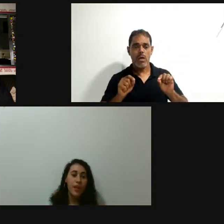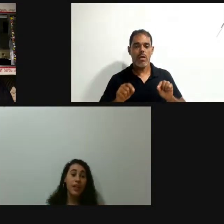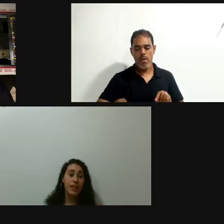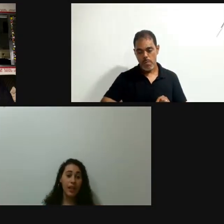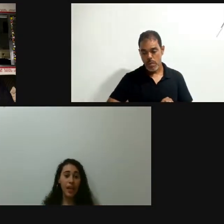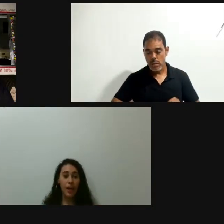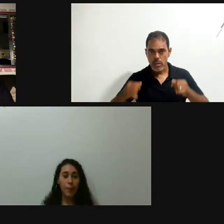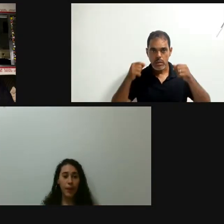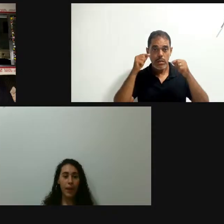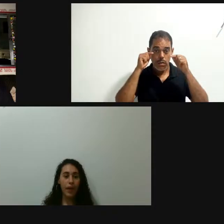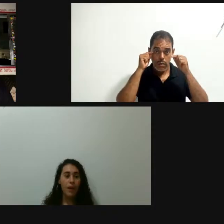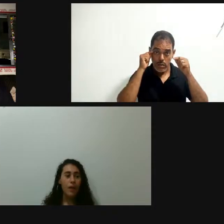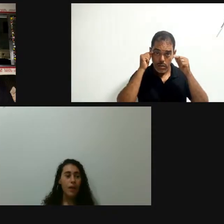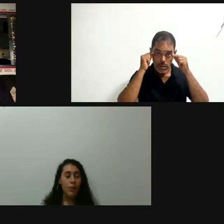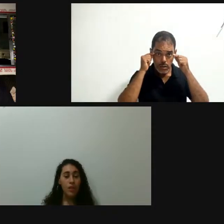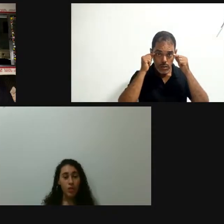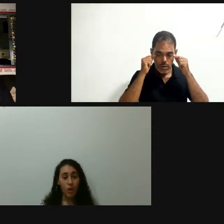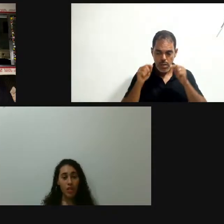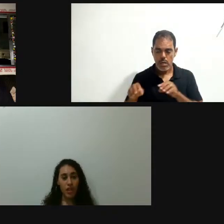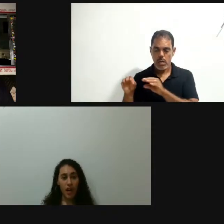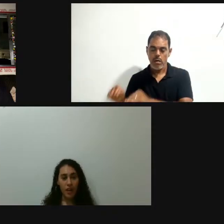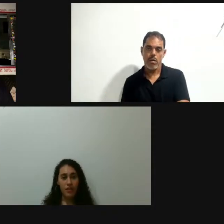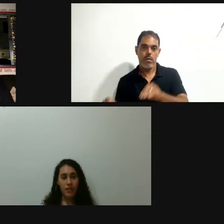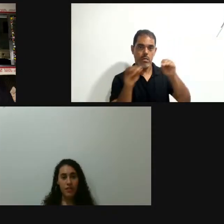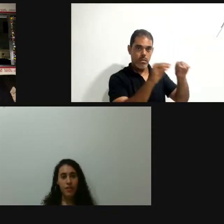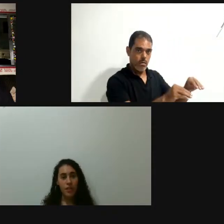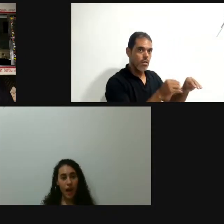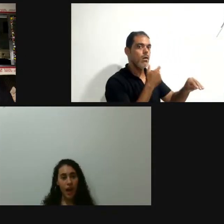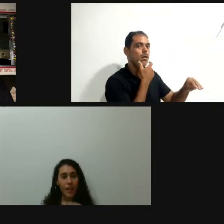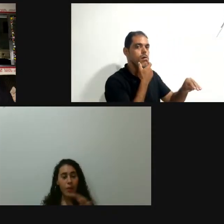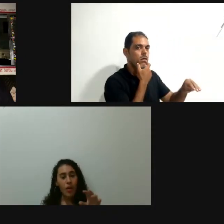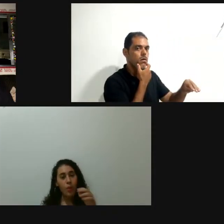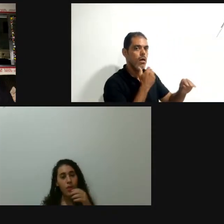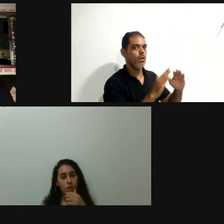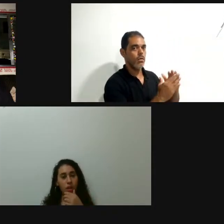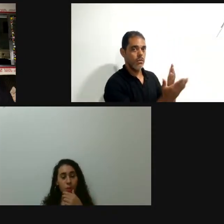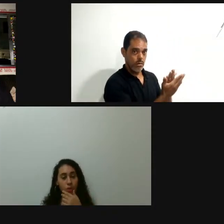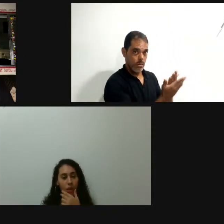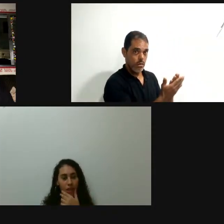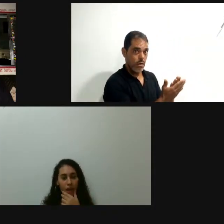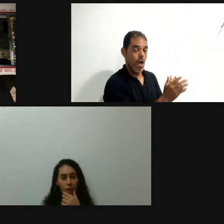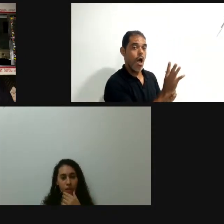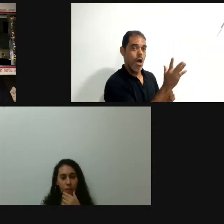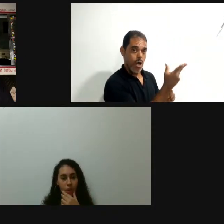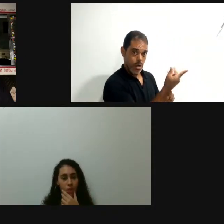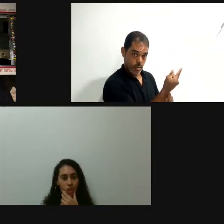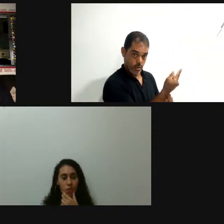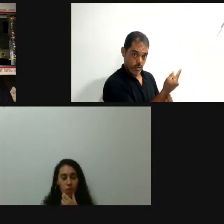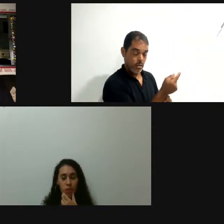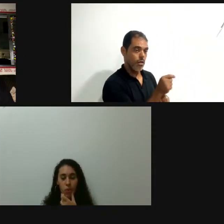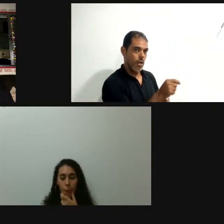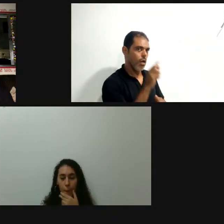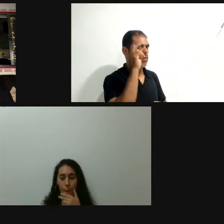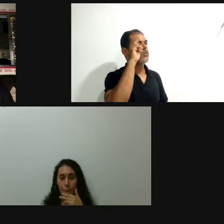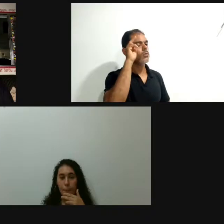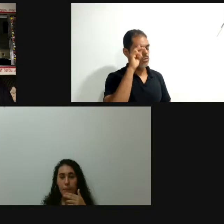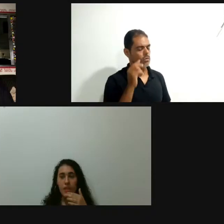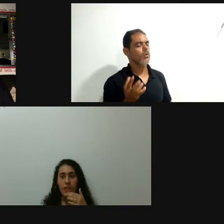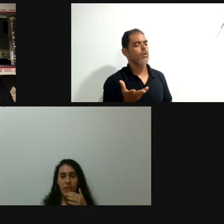vai para a Inglaterra para uma escola de artes. Aí é uma história muito legal também, eu gostei